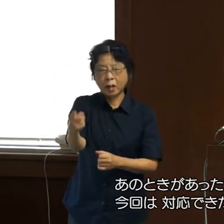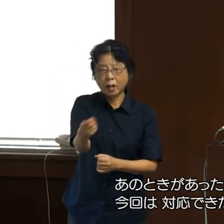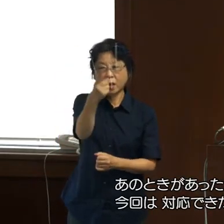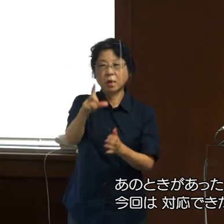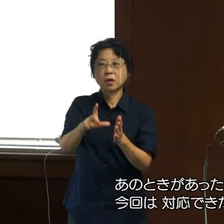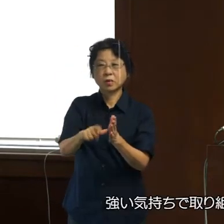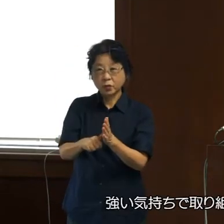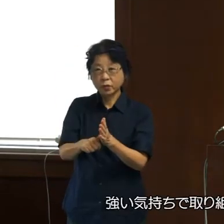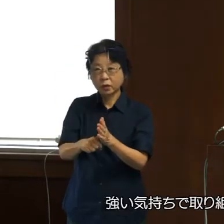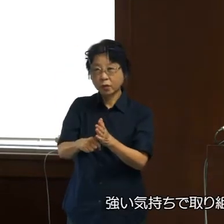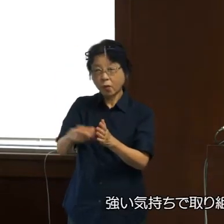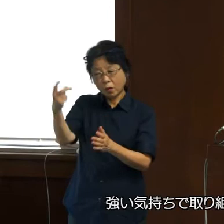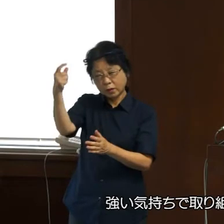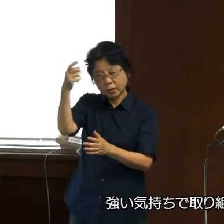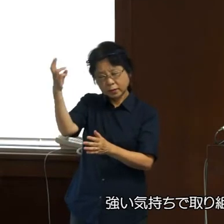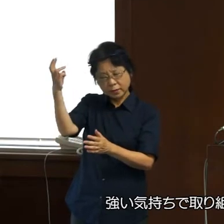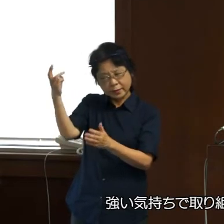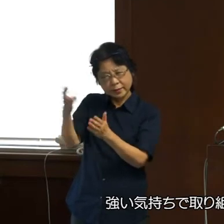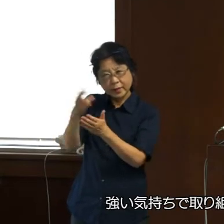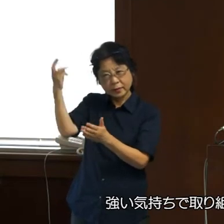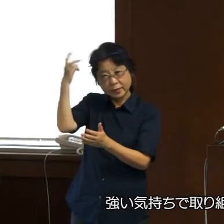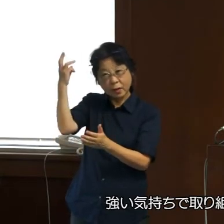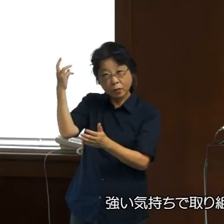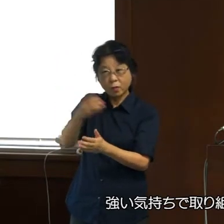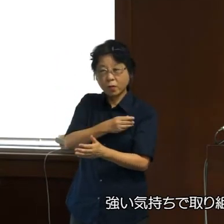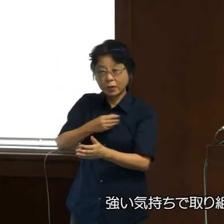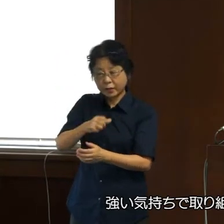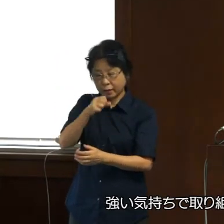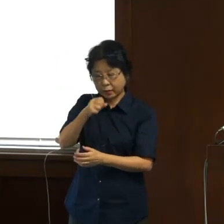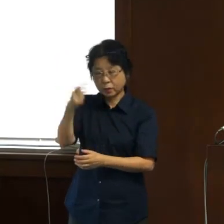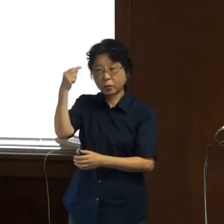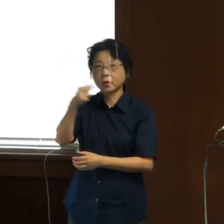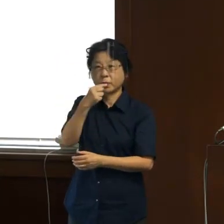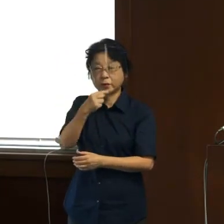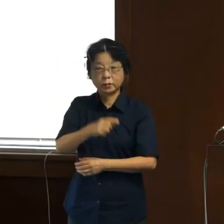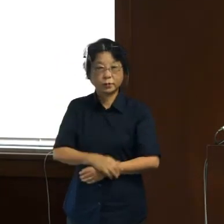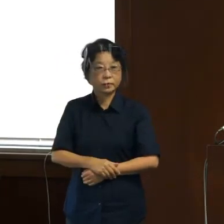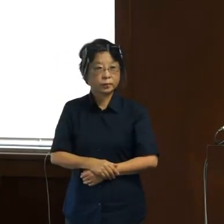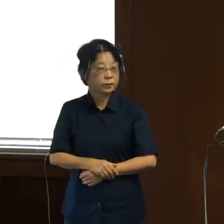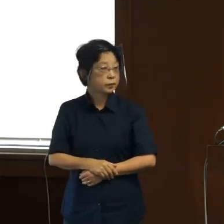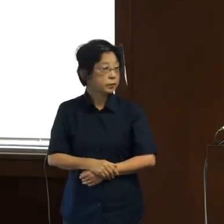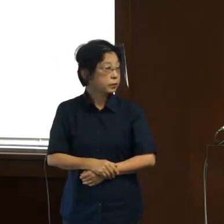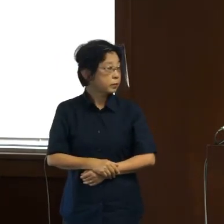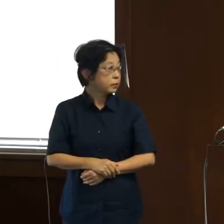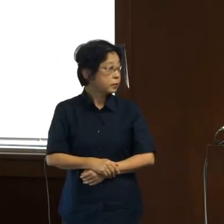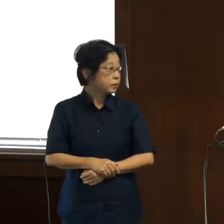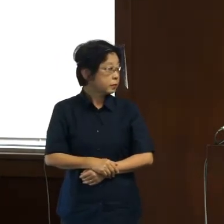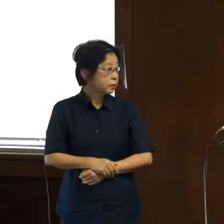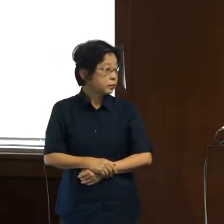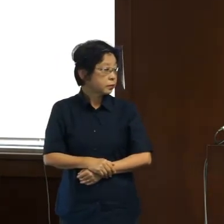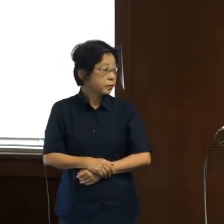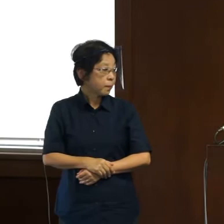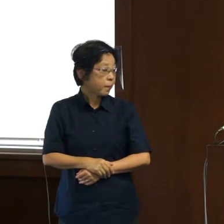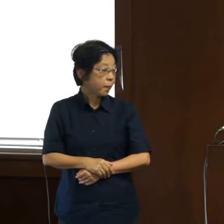になるように強い気持ちで取り組んでいきたいと思います。 ちょっと待ってください。